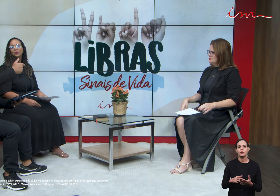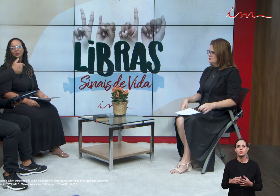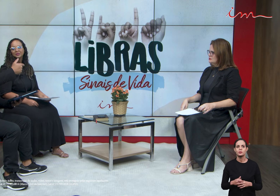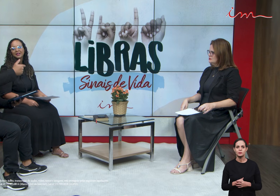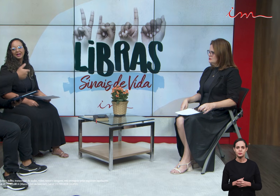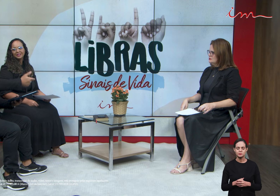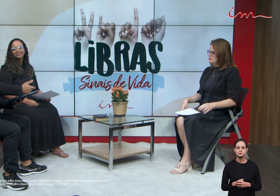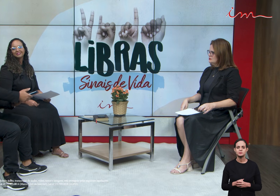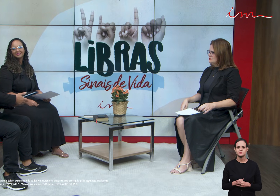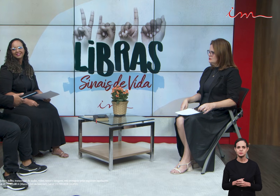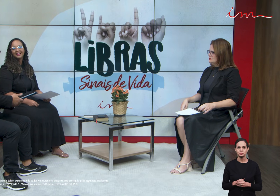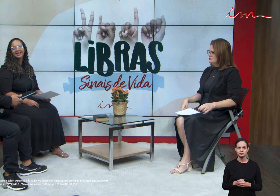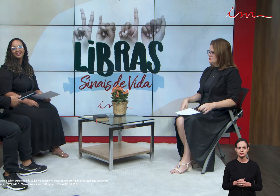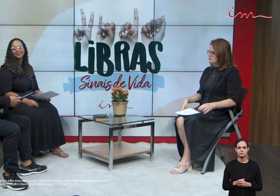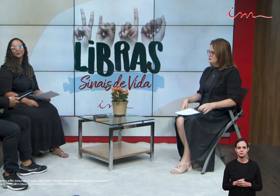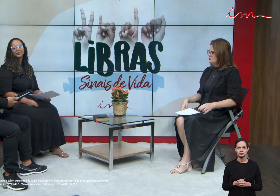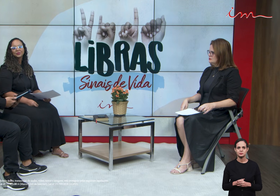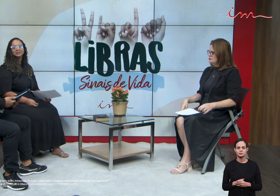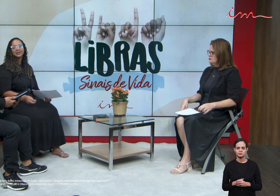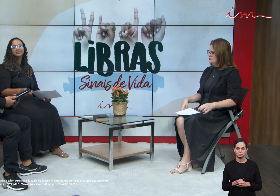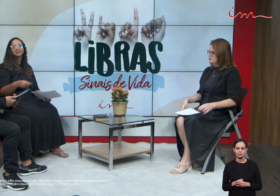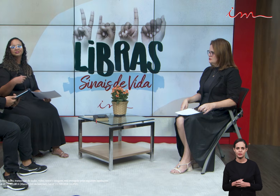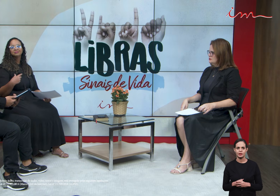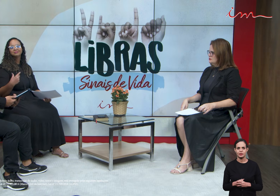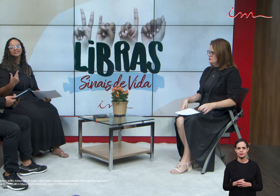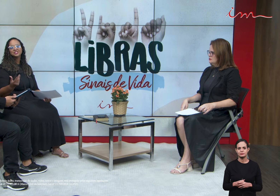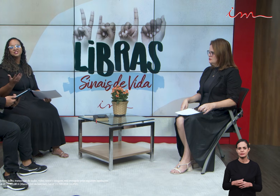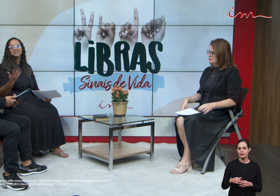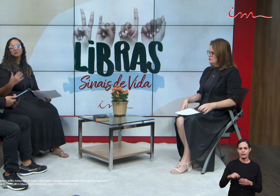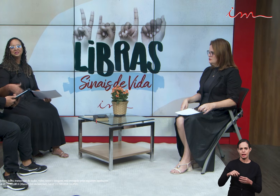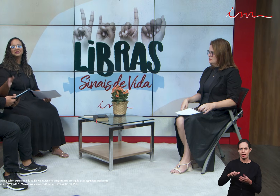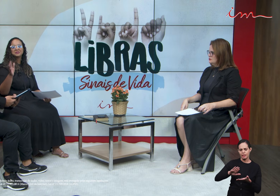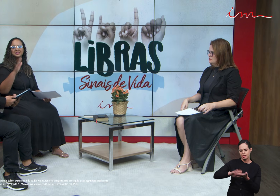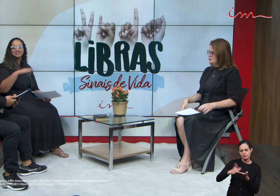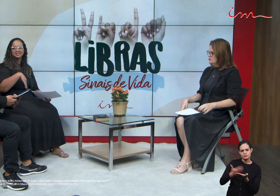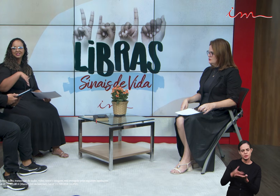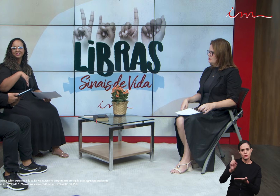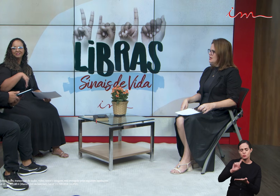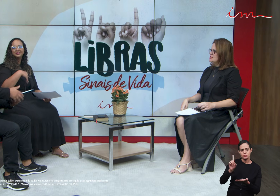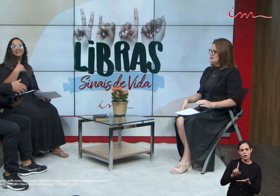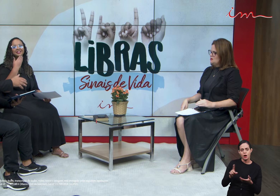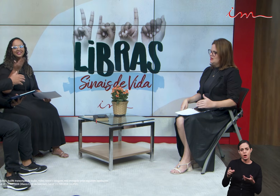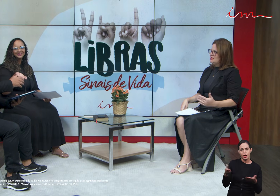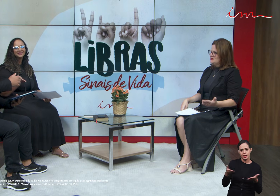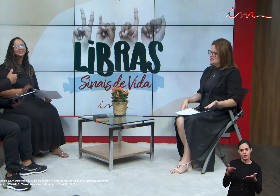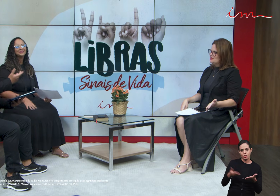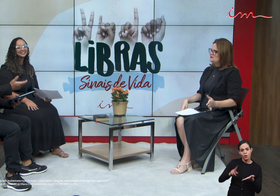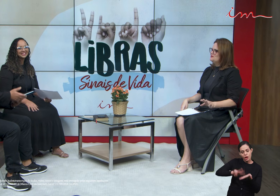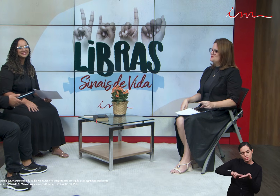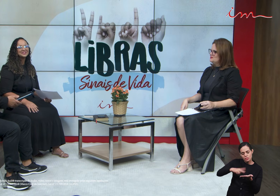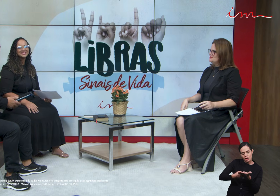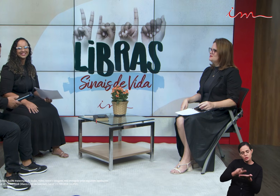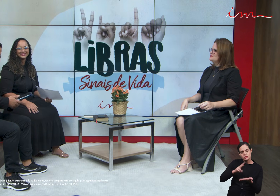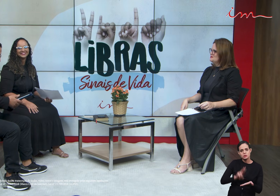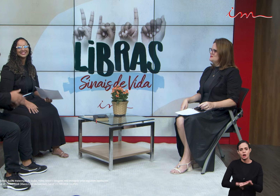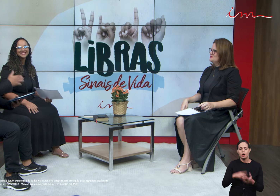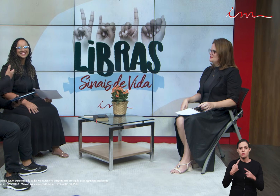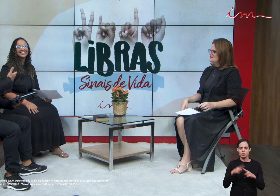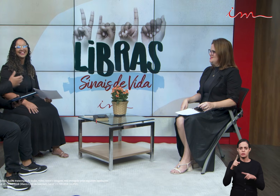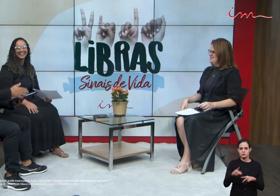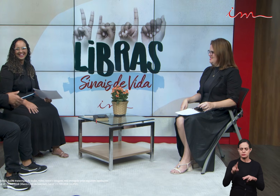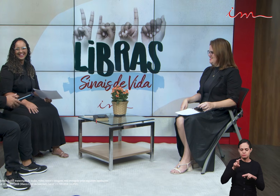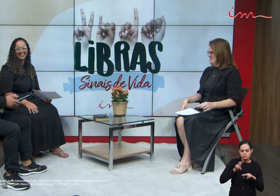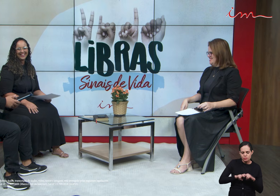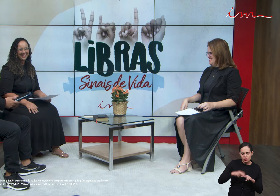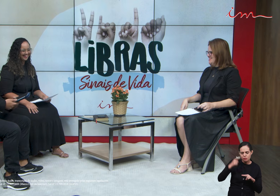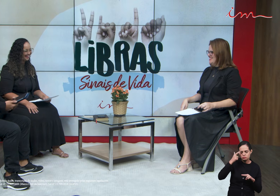escolha tradutória, né, para aquilo. O contrário, então deixa de ser uma interpretação. Isso. Passa a ser uma tradução. Uma tradução. Isso, obrigado.